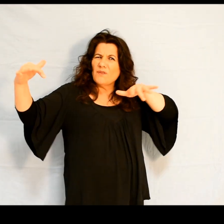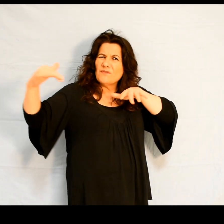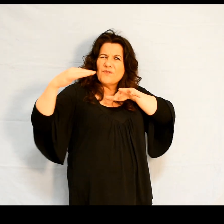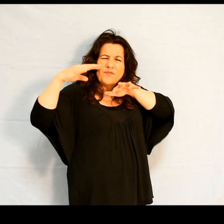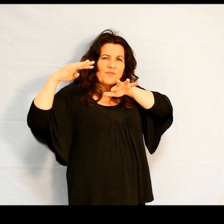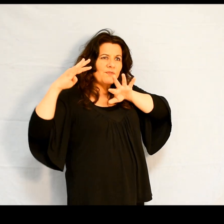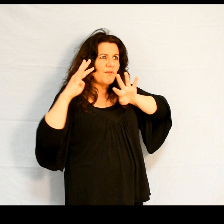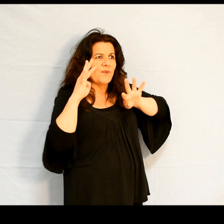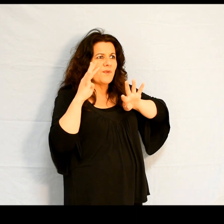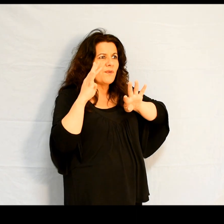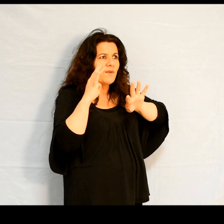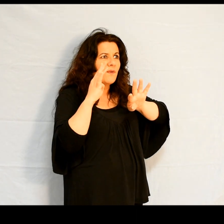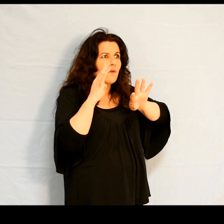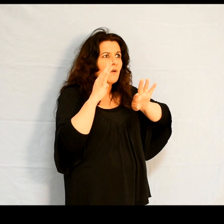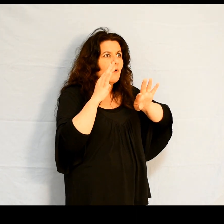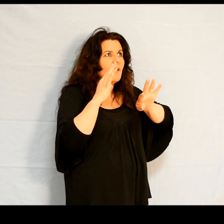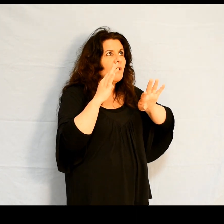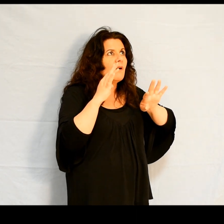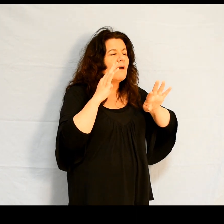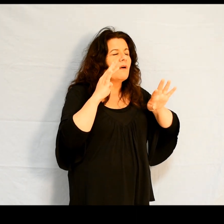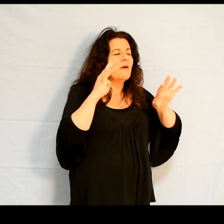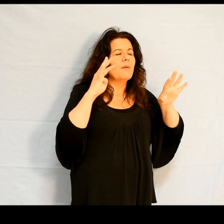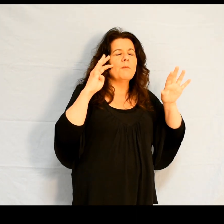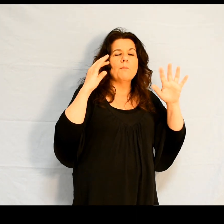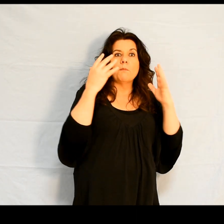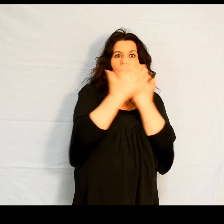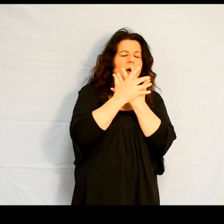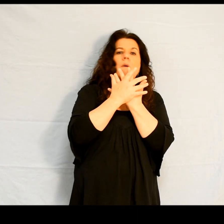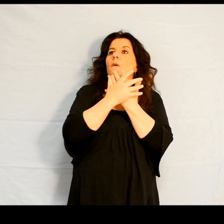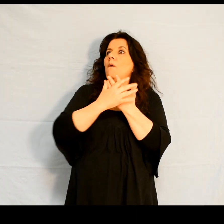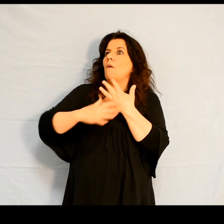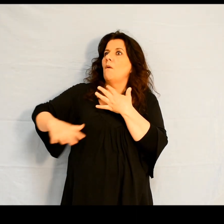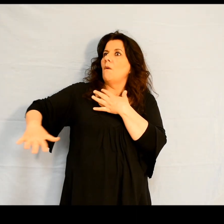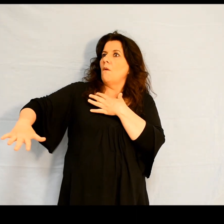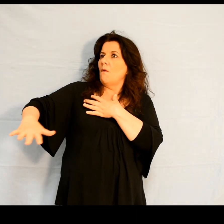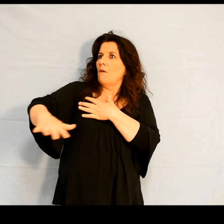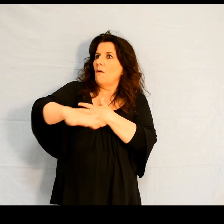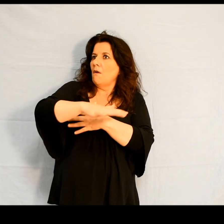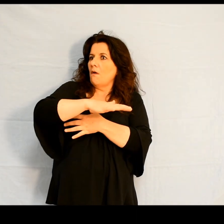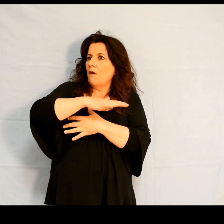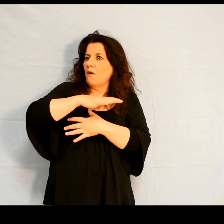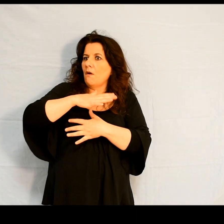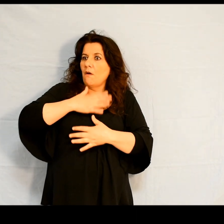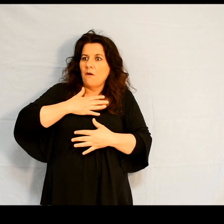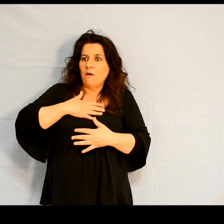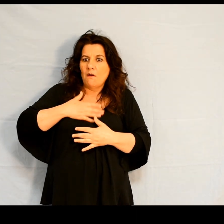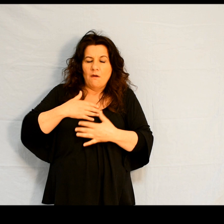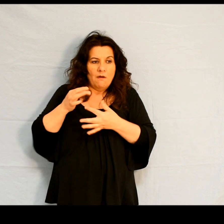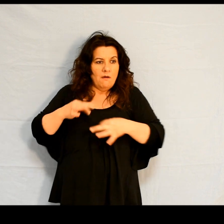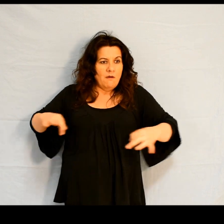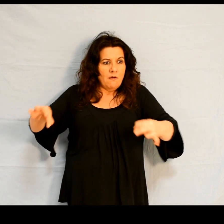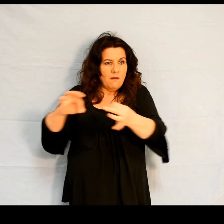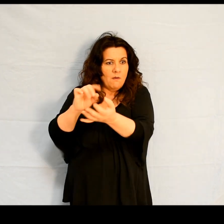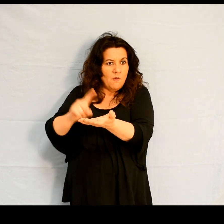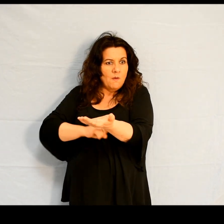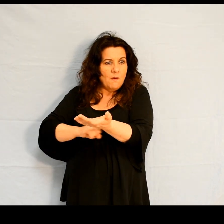Ils étaient en pleine confusion, parce que chacun d'eux entendait sa